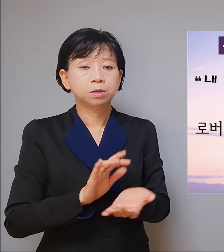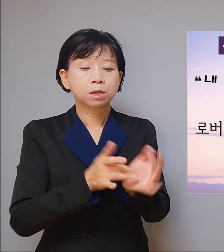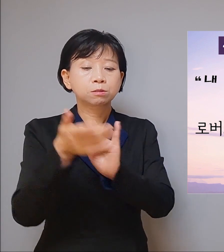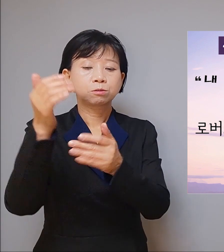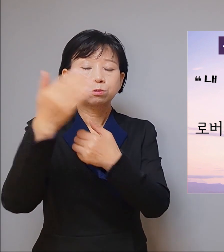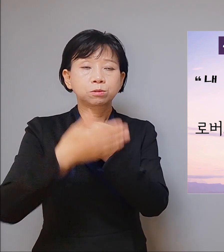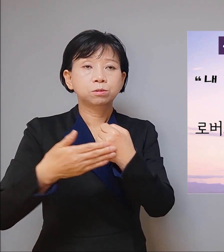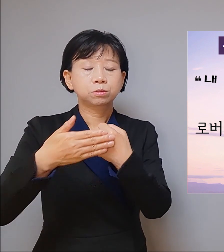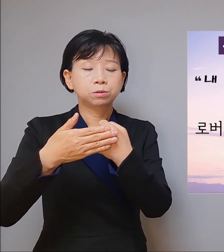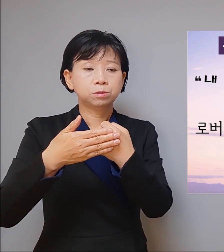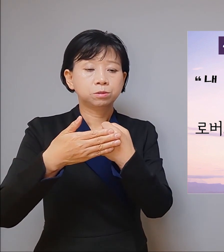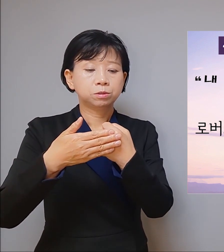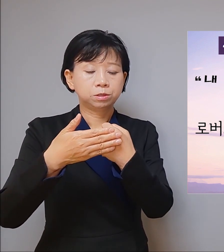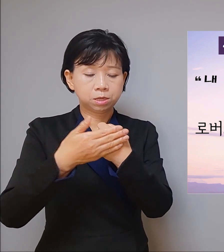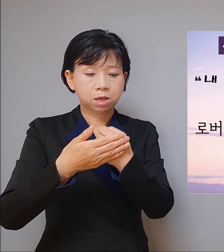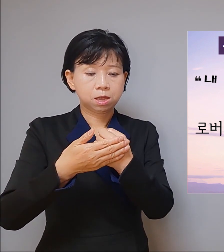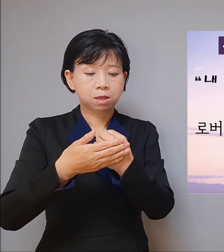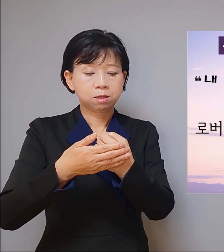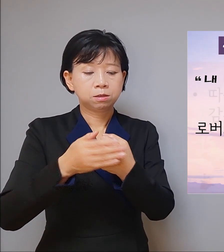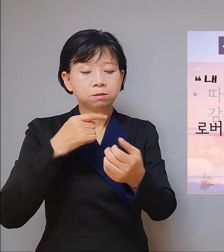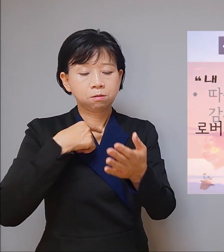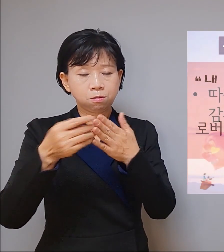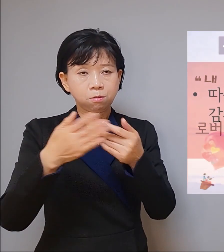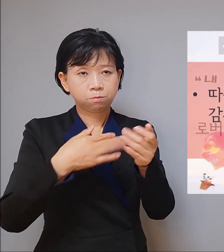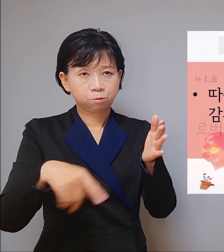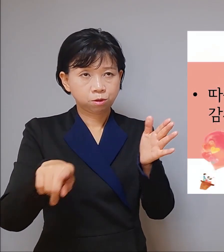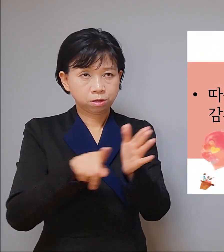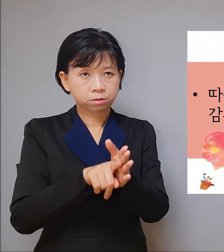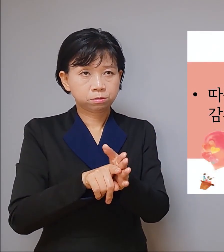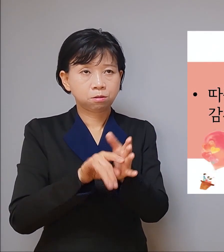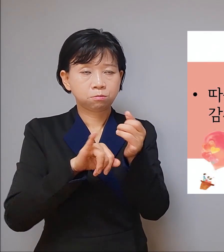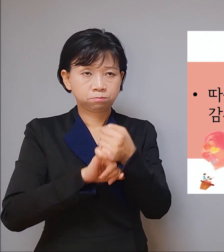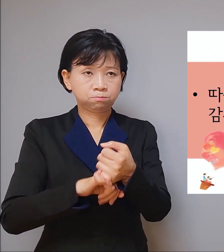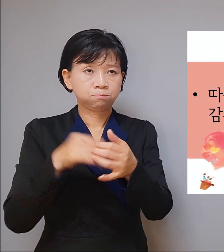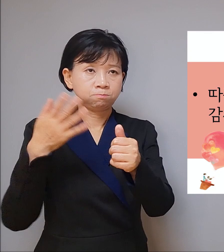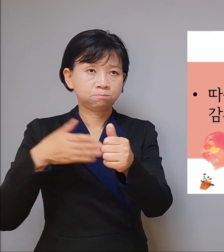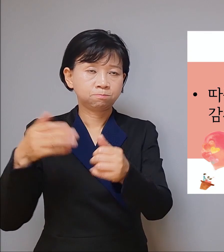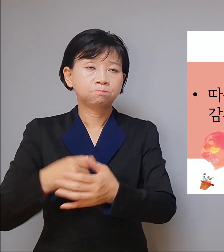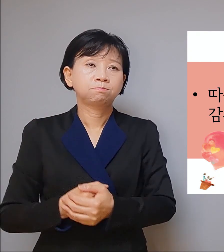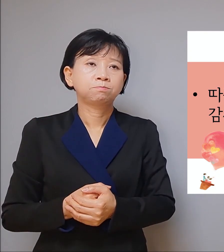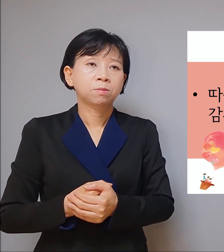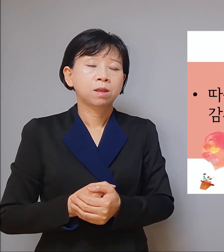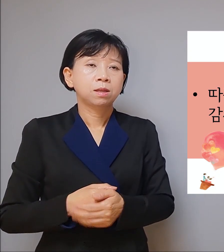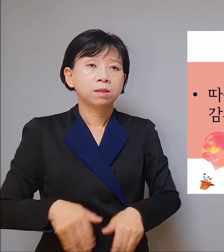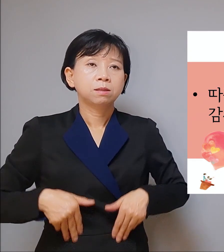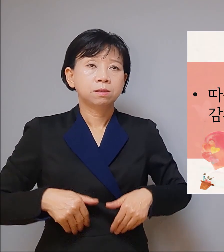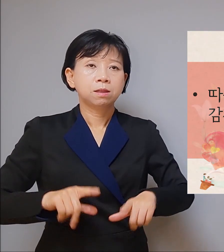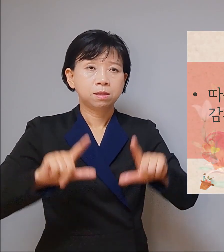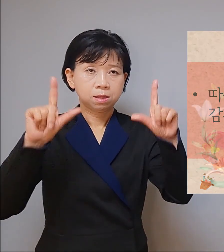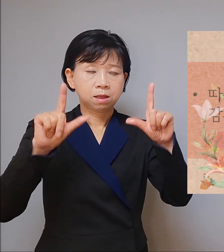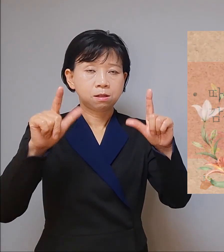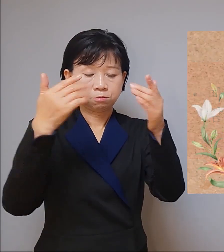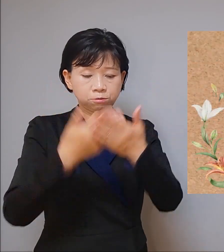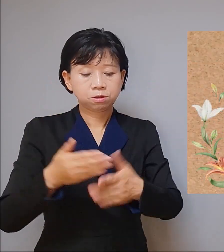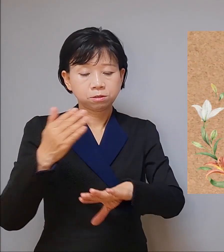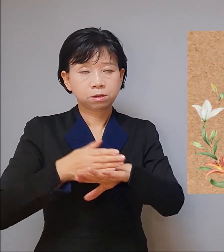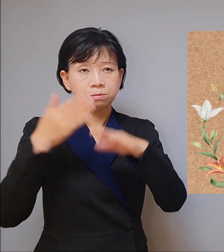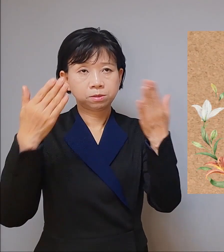임재를 경험하기 위하여 꼭 한번 읽어보면 좋은 책입니다. 따뜻한 봄날을 하나님 주셔서